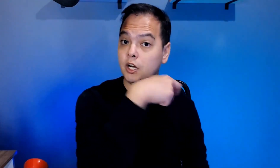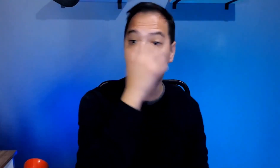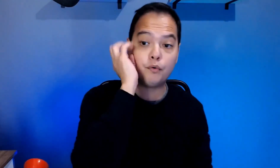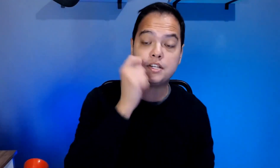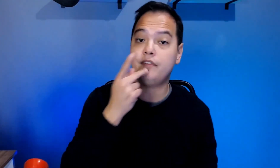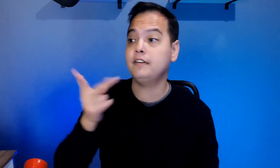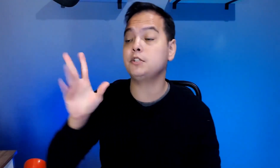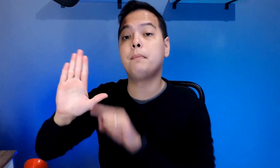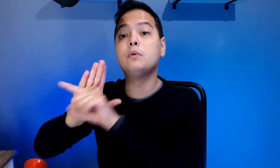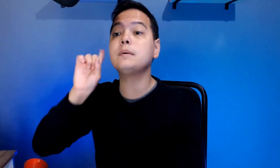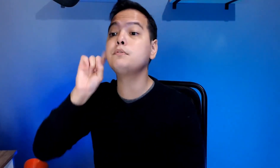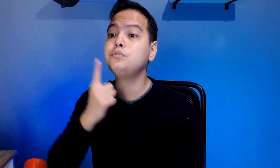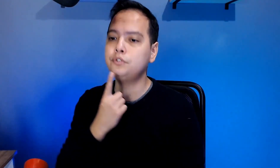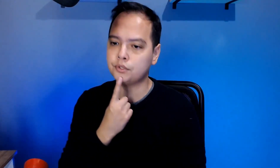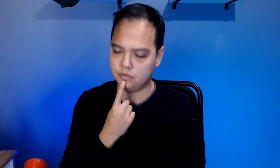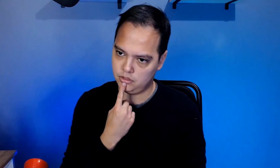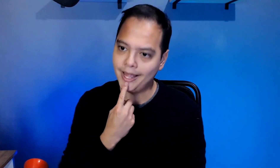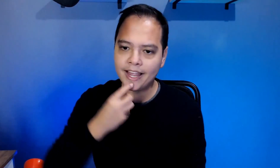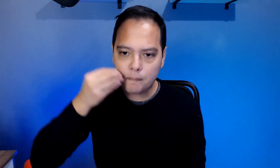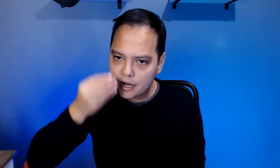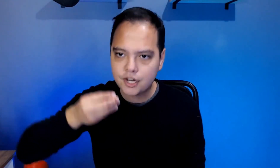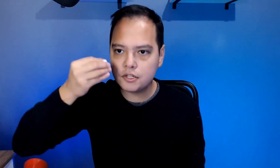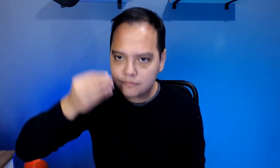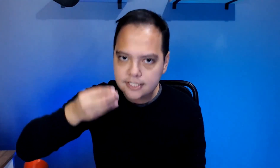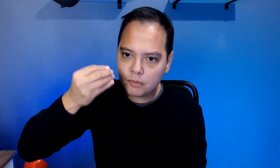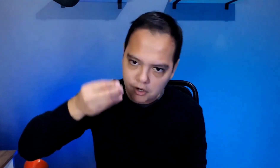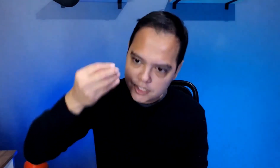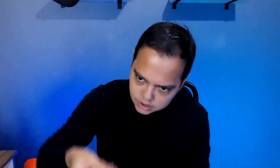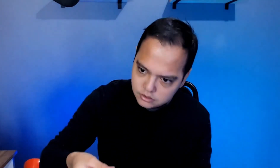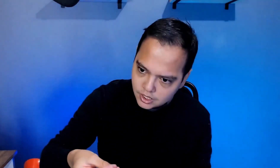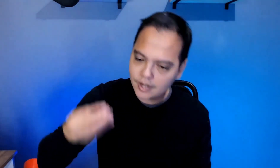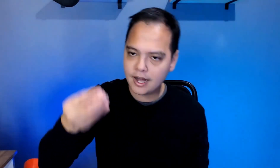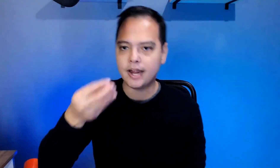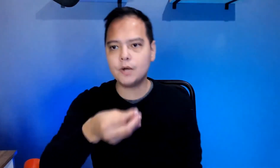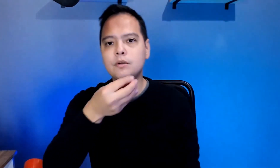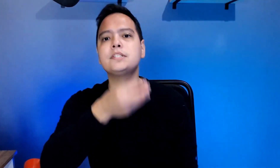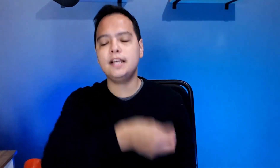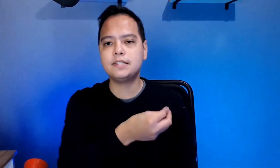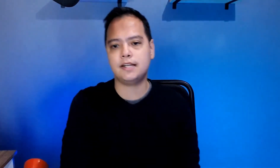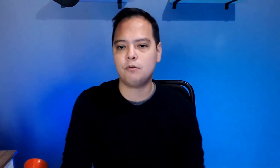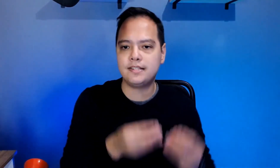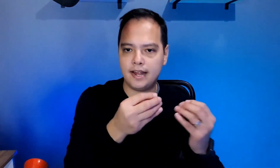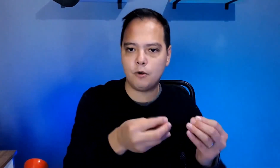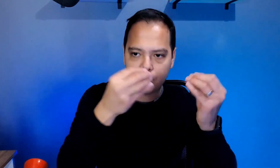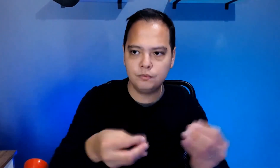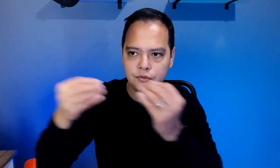ouvinte, ele falava assim, ó, pergunta para o surdo. E para a gente não fazia o menor sentido. Cara, eu não sei língua de sinais, como é que você quer que eu pergunte um sinal para o